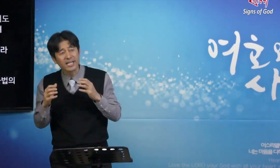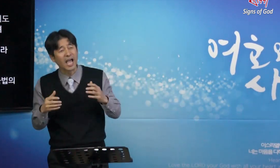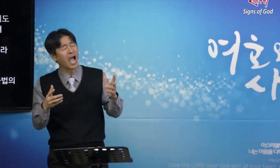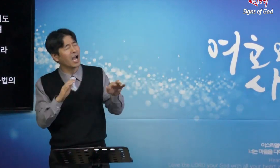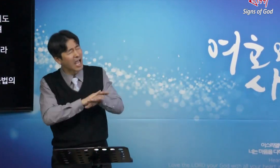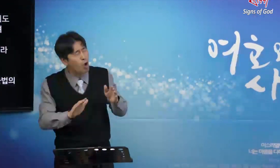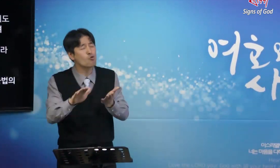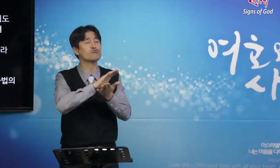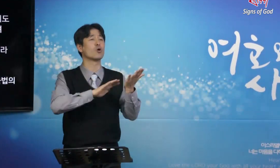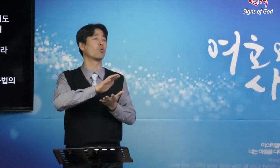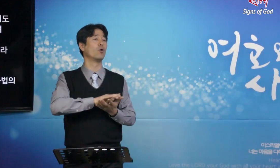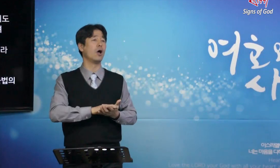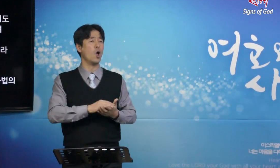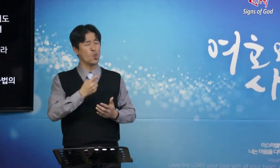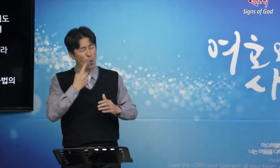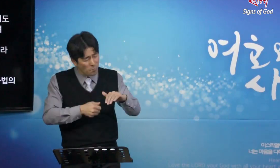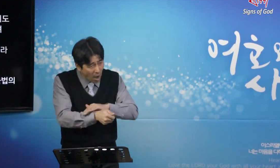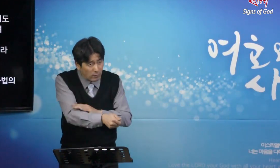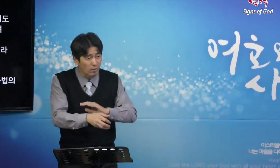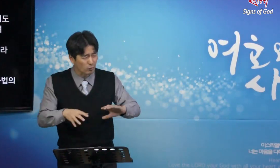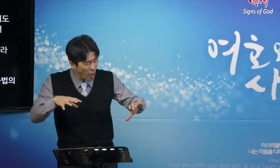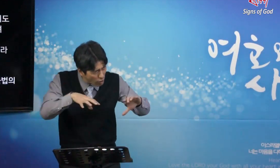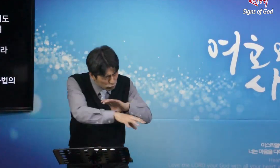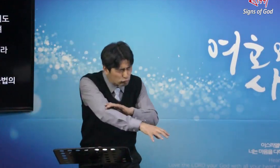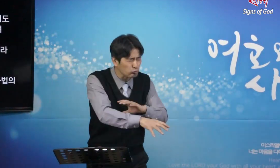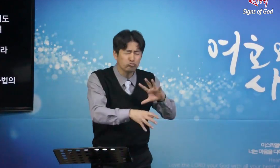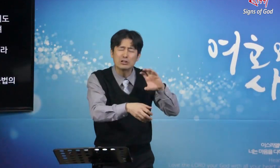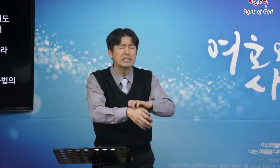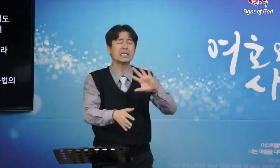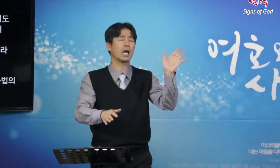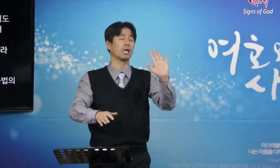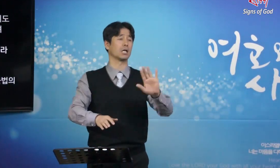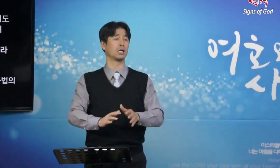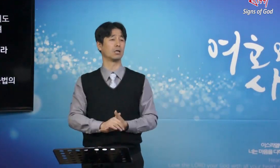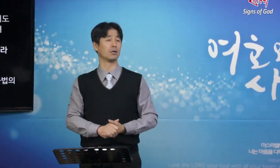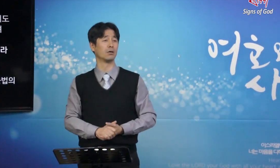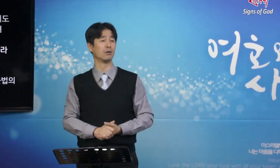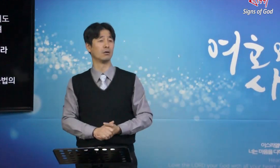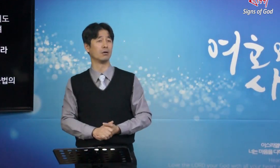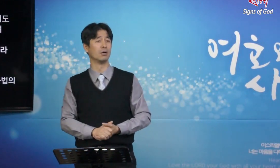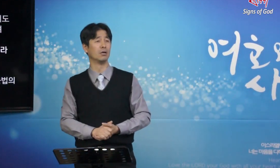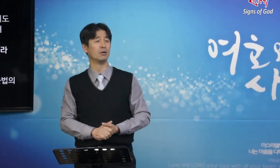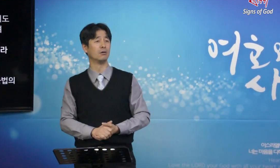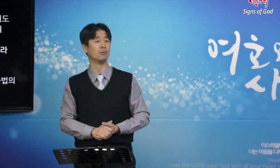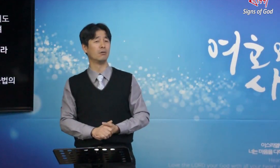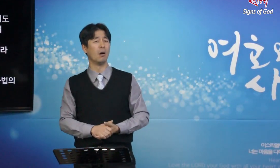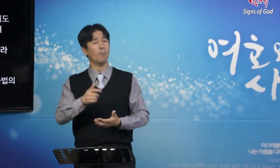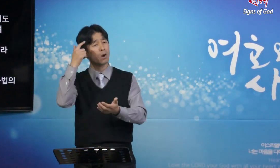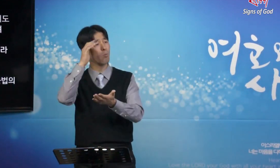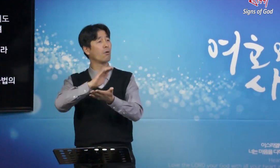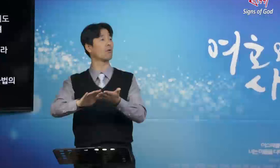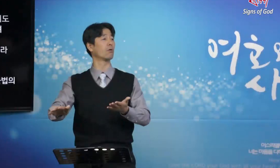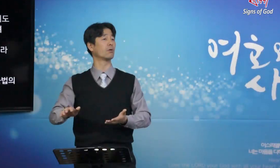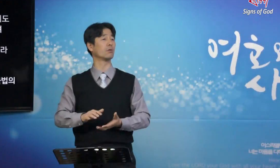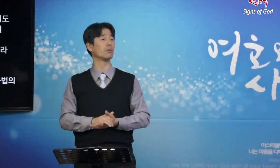사자나 어린 양이 서로 어울려 적사불에 손을 넣어도 물지 않는 평화의